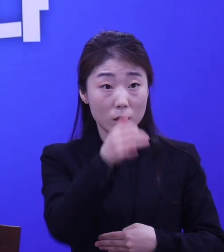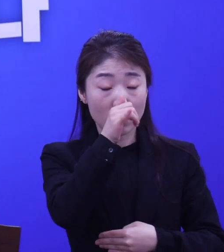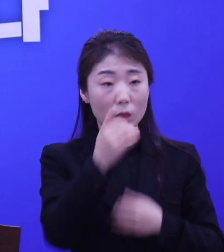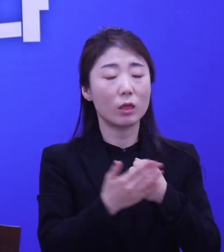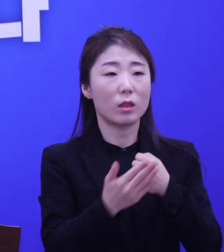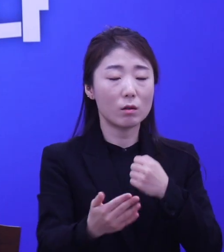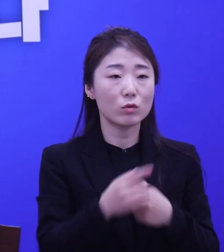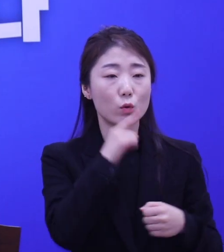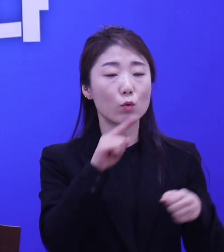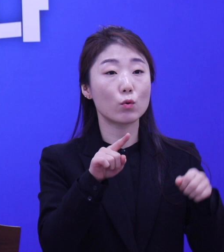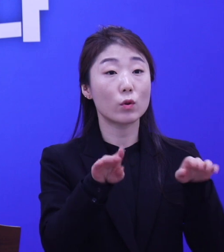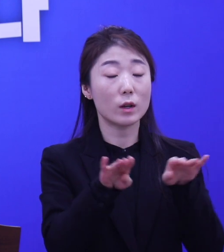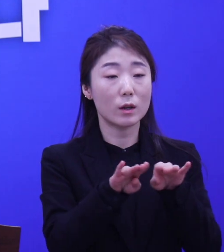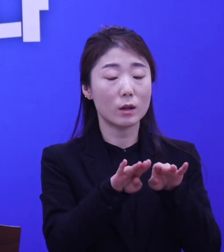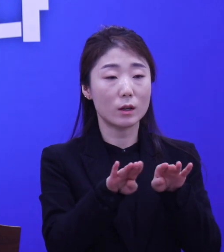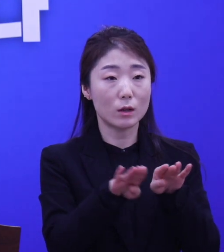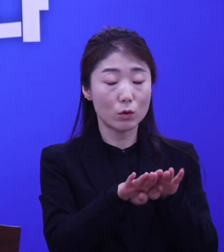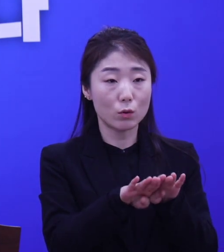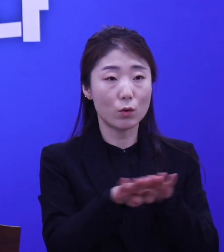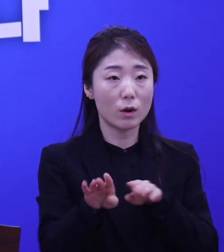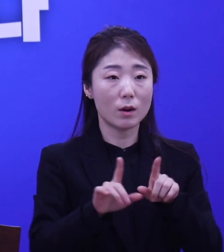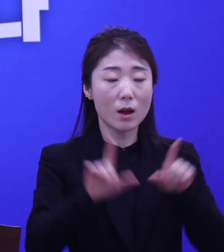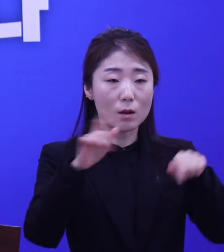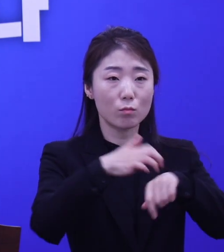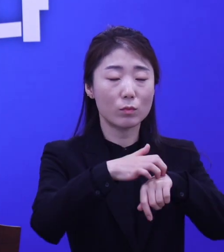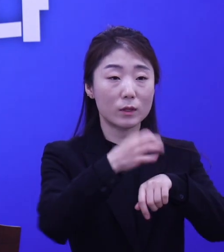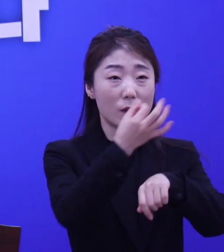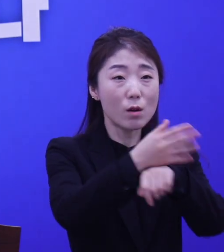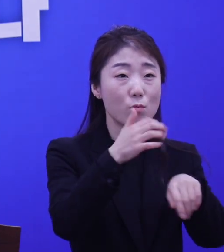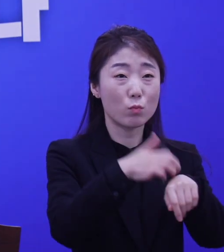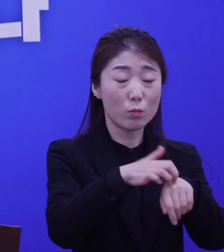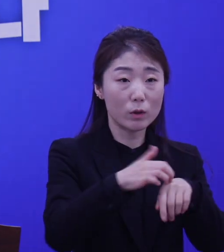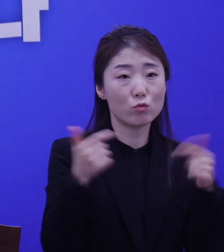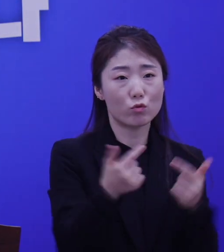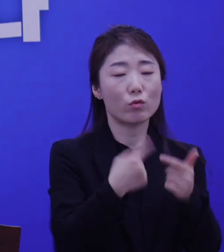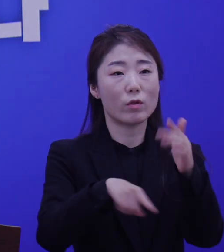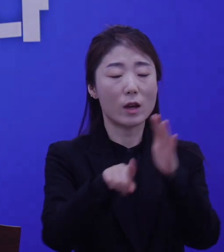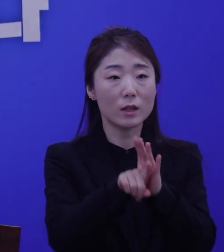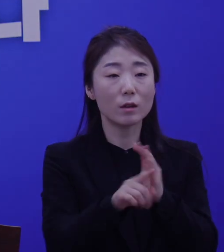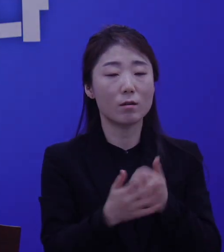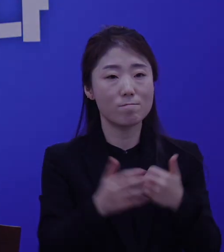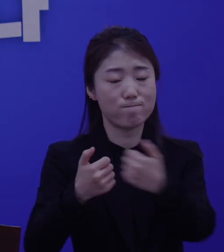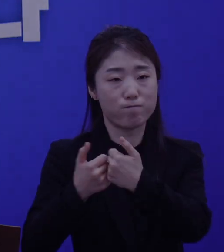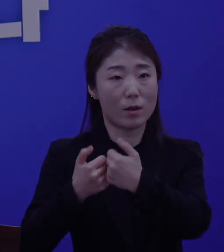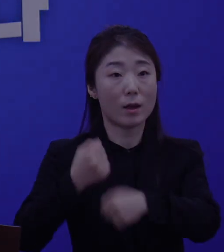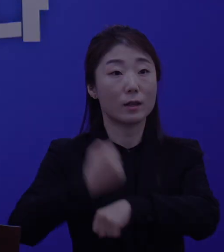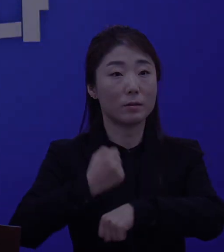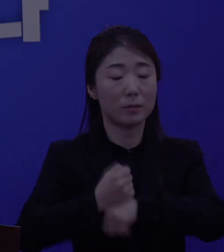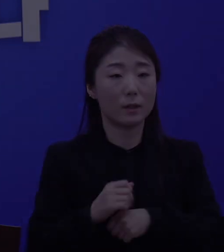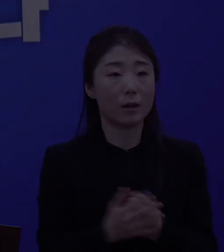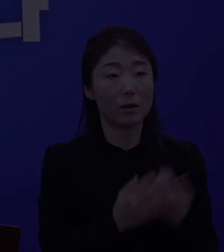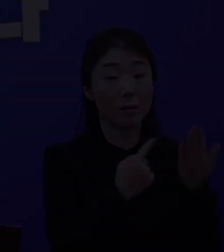구입에 불편함이 없도록 관계기관과 대책을 마련하겠습니다. 이상으로 브리핑을 마치겠습니다.